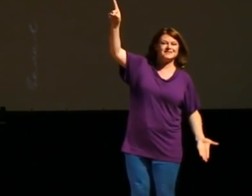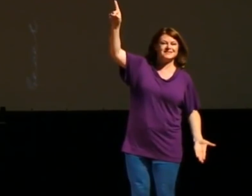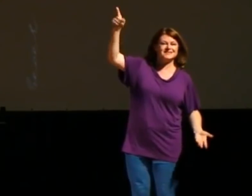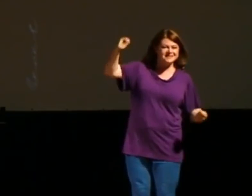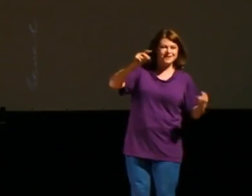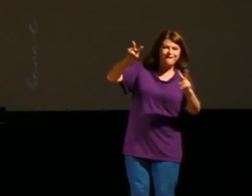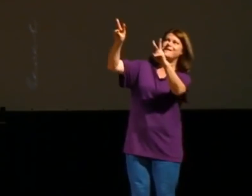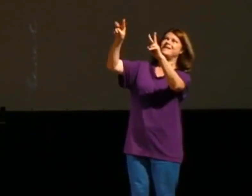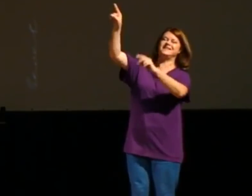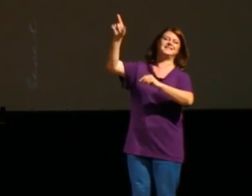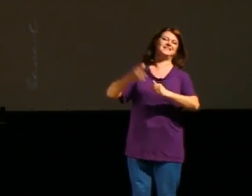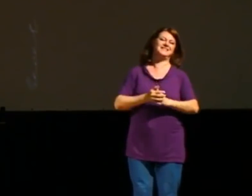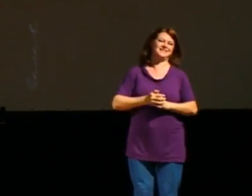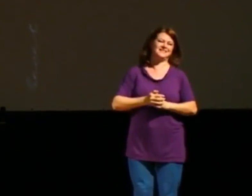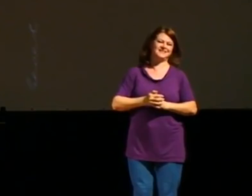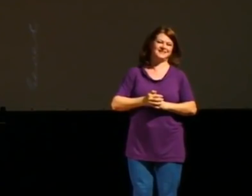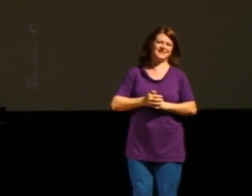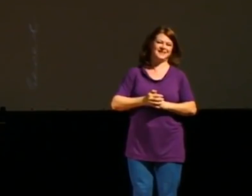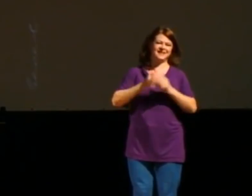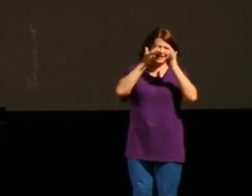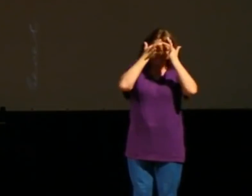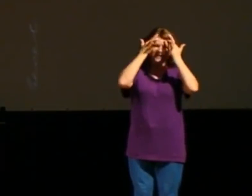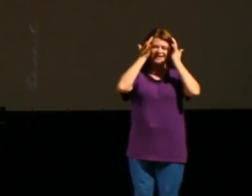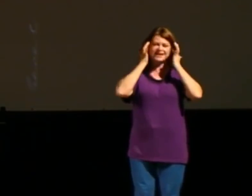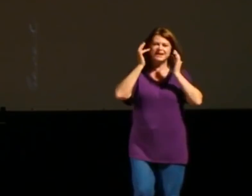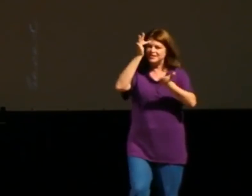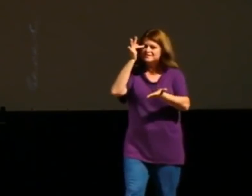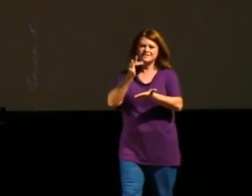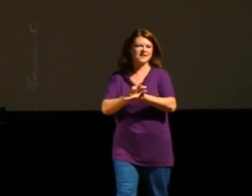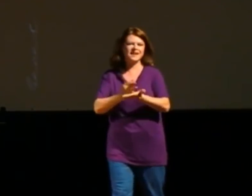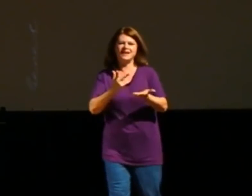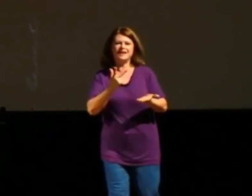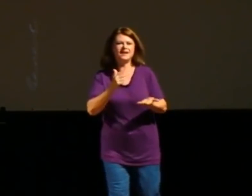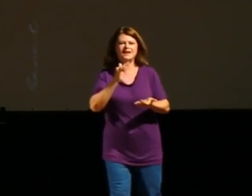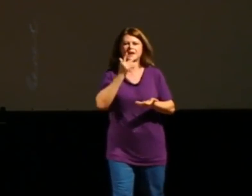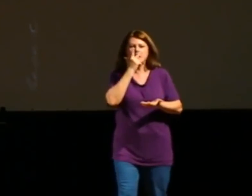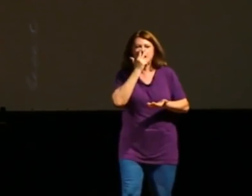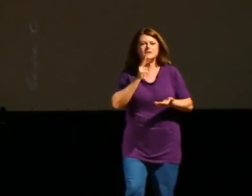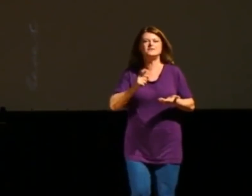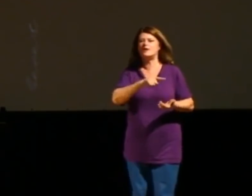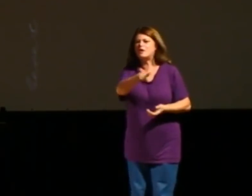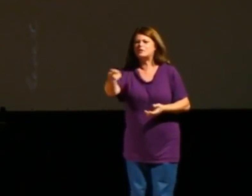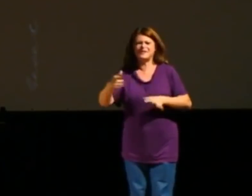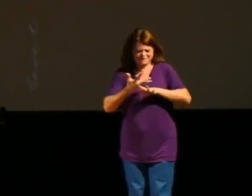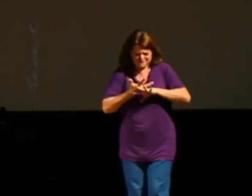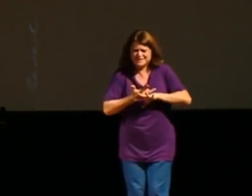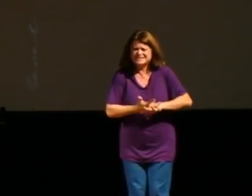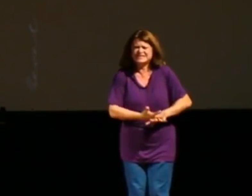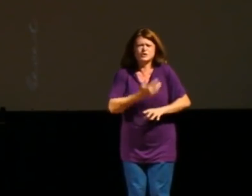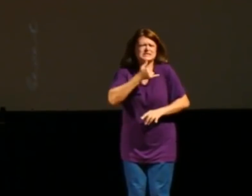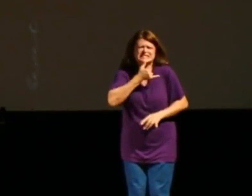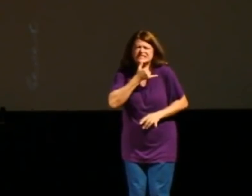com a gente, a fé é um negócio interessante. Quanto menos você crê, mais para baixo você olha. E quanto mais você crê, mais para cima